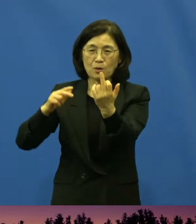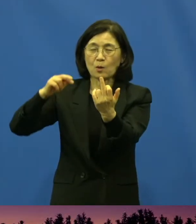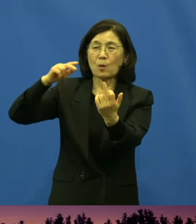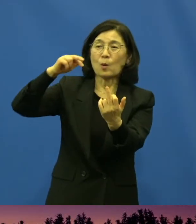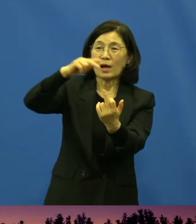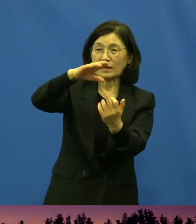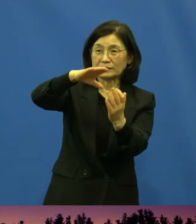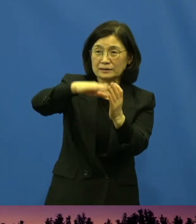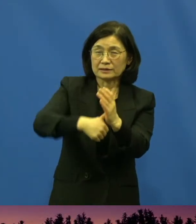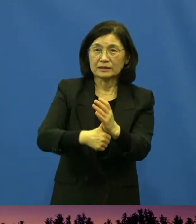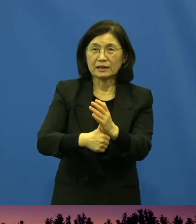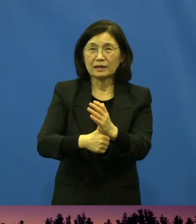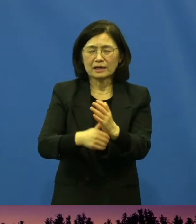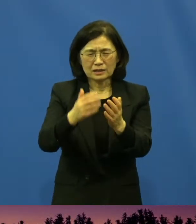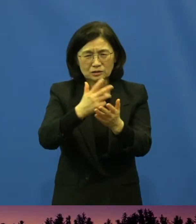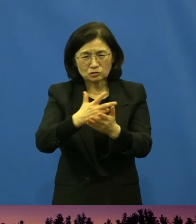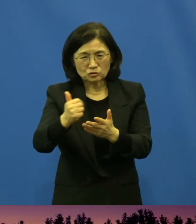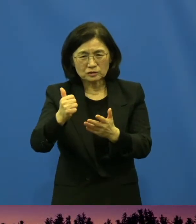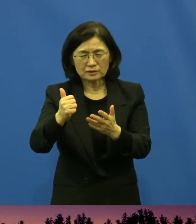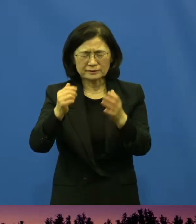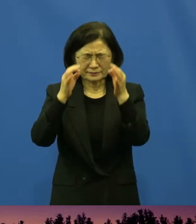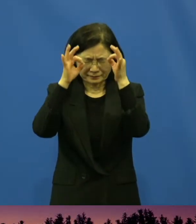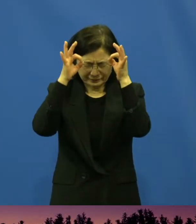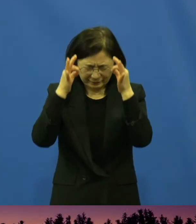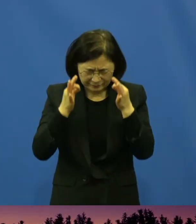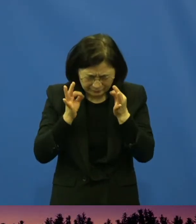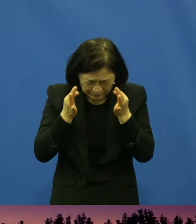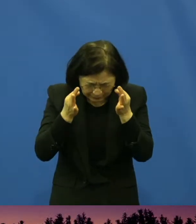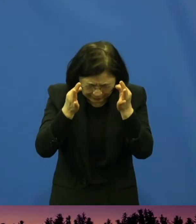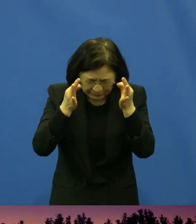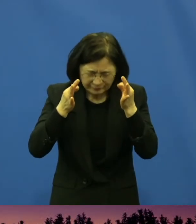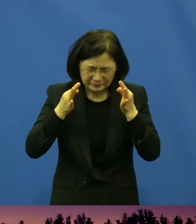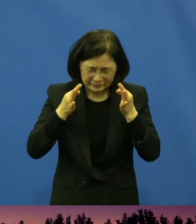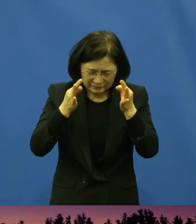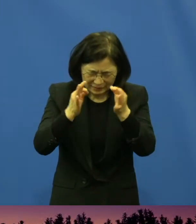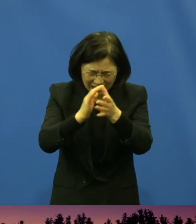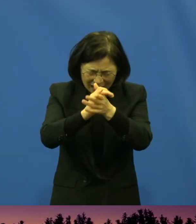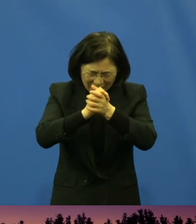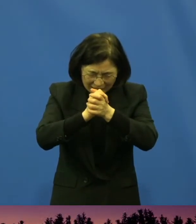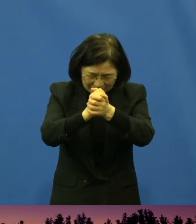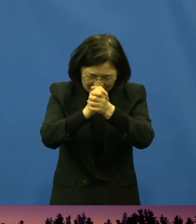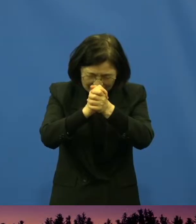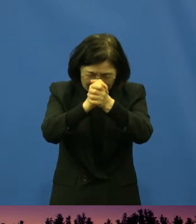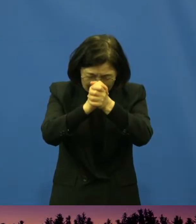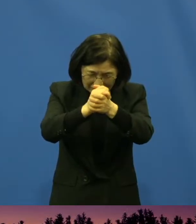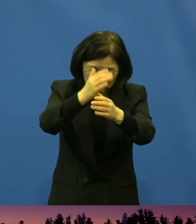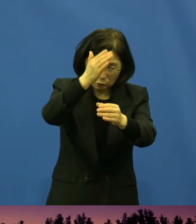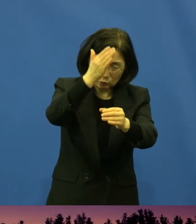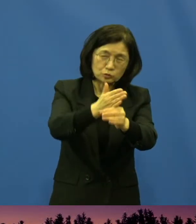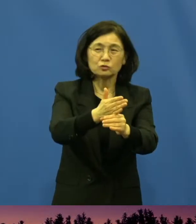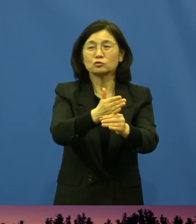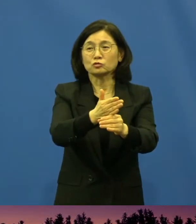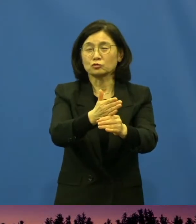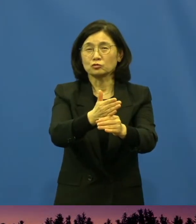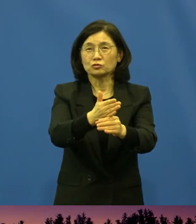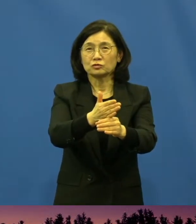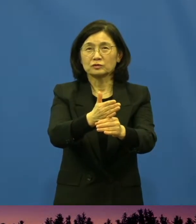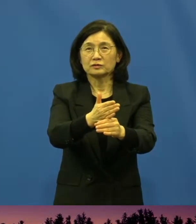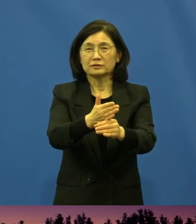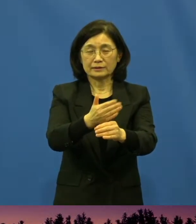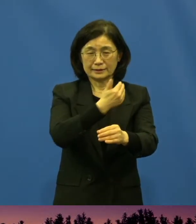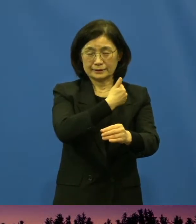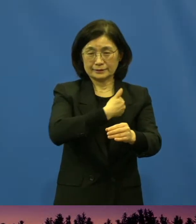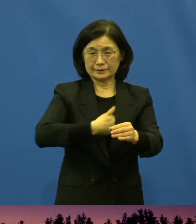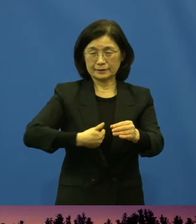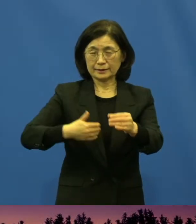주님은 땀방울이 핏방울이 되도록 간절하게 기도를 하시잖아요. 그리고 주님이 제자들에게 시험에 들지